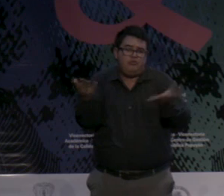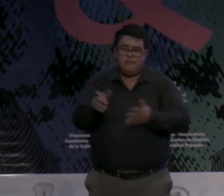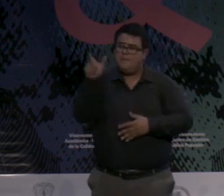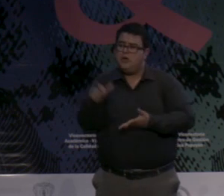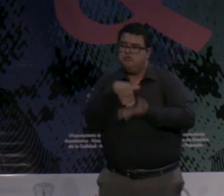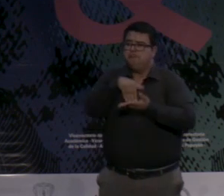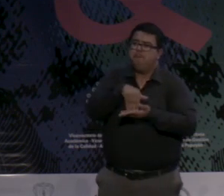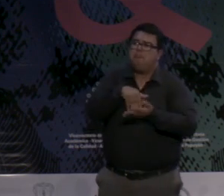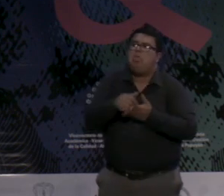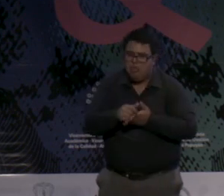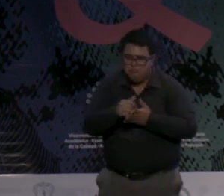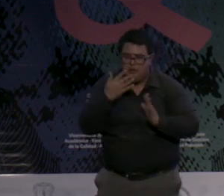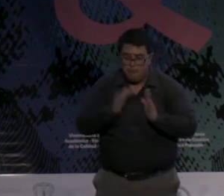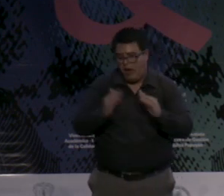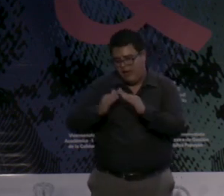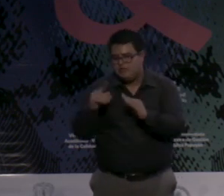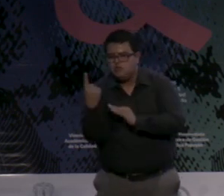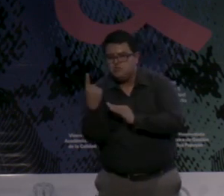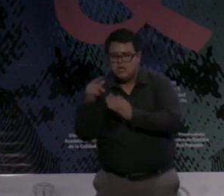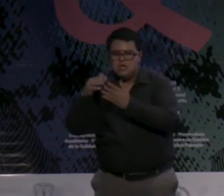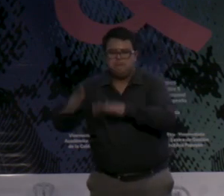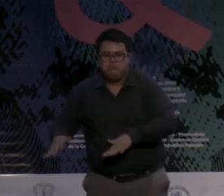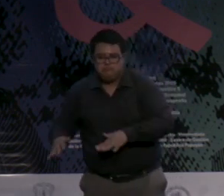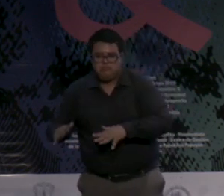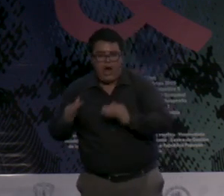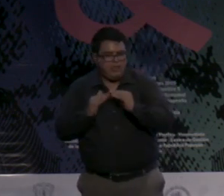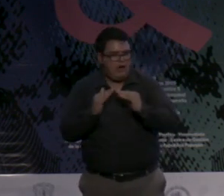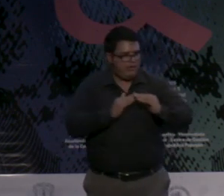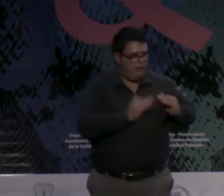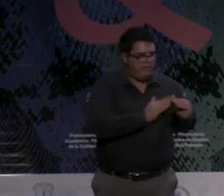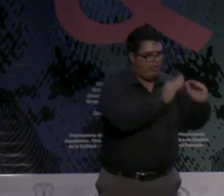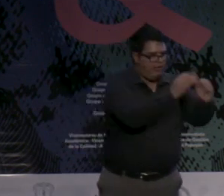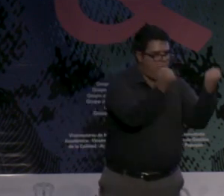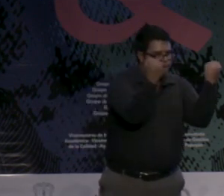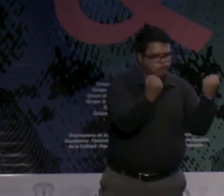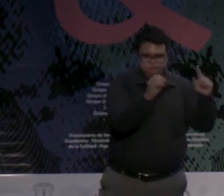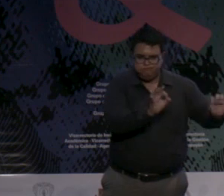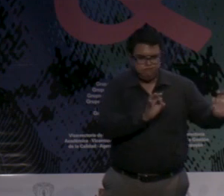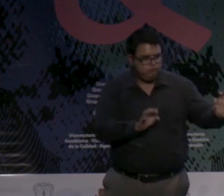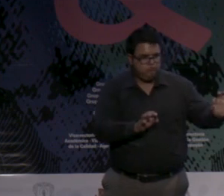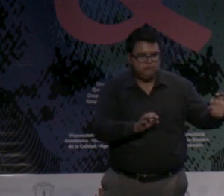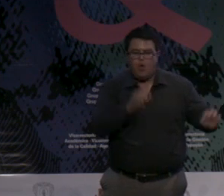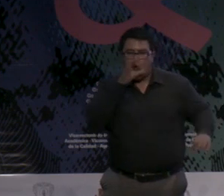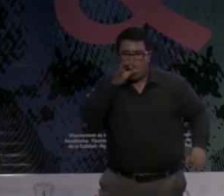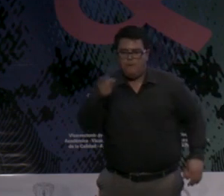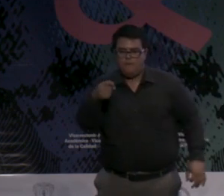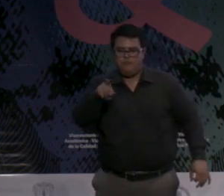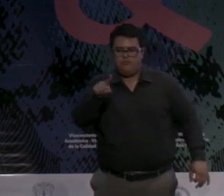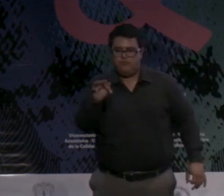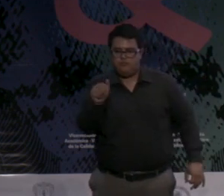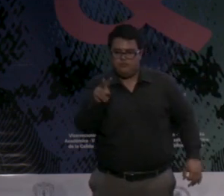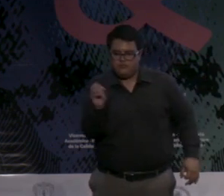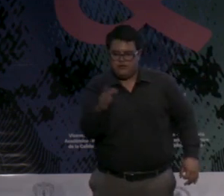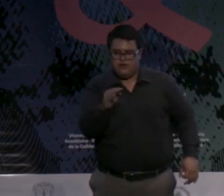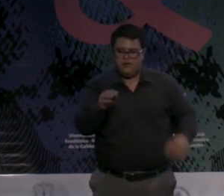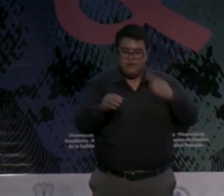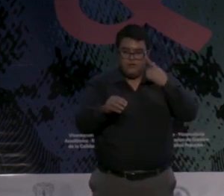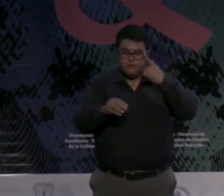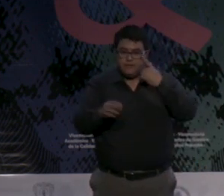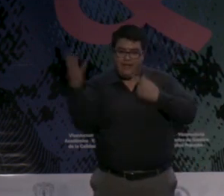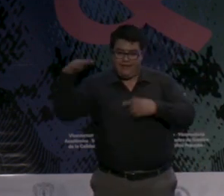pero se caen los edificios, se cayó un gran edificio en Cartagena, se cayó el edificio Space en Medellín y fue hecho con todas las reglas del gobierno. Es que a veces las cosas se